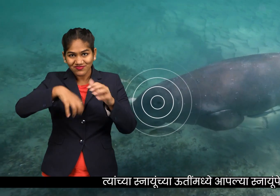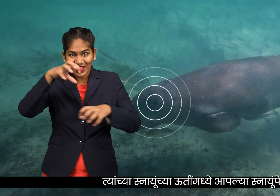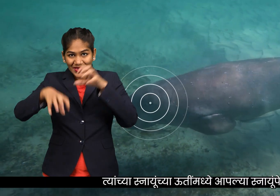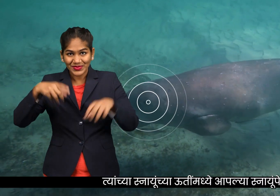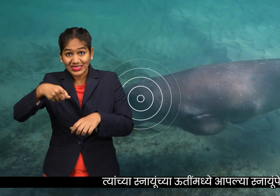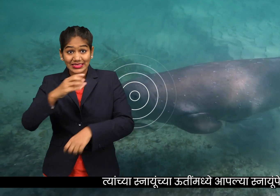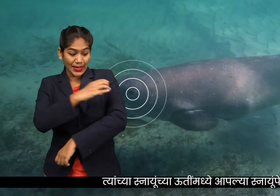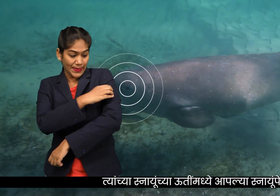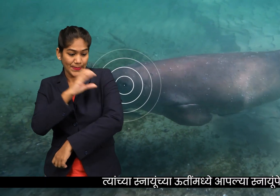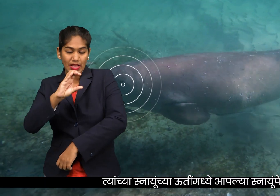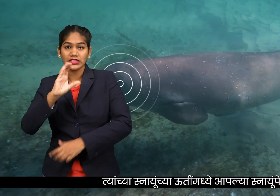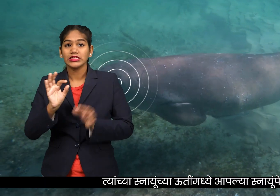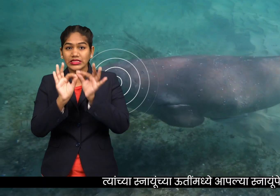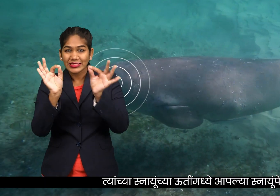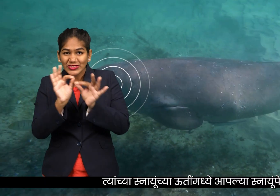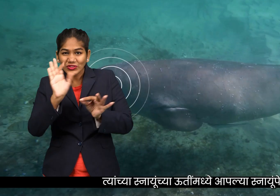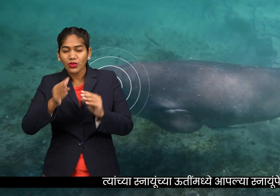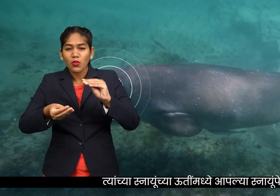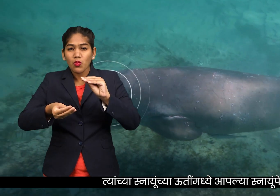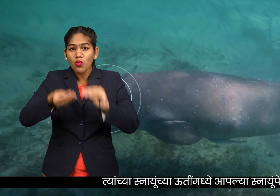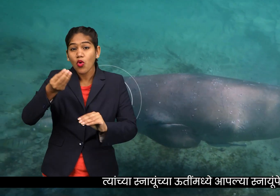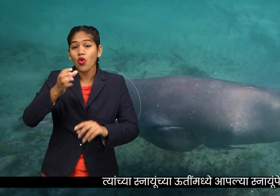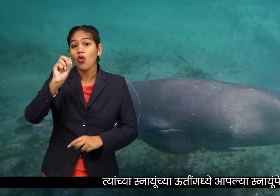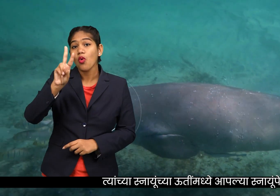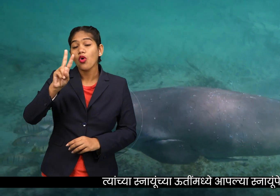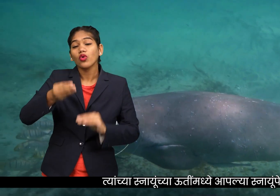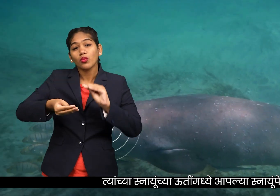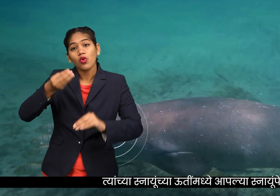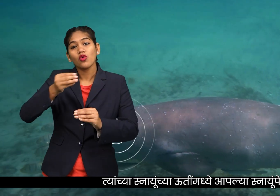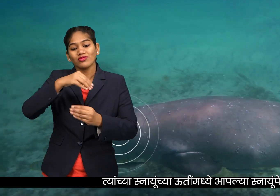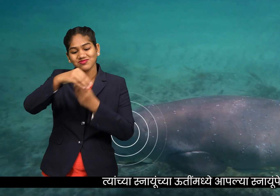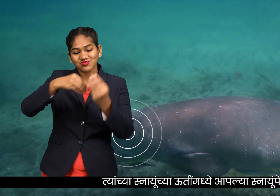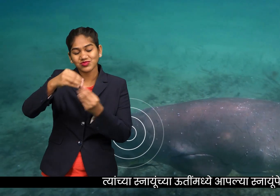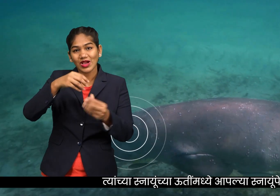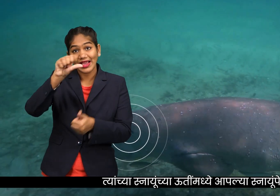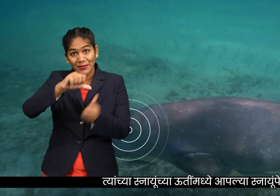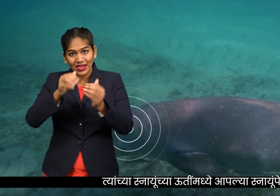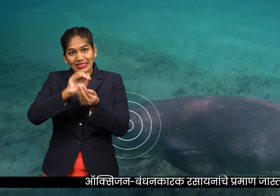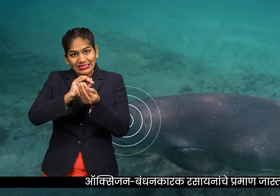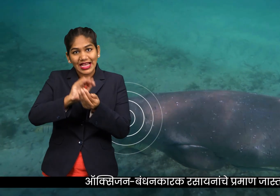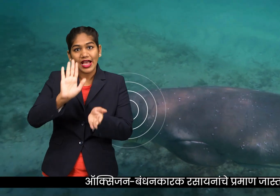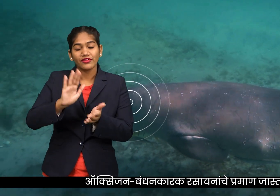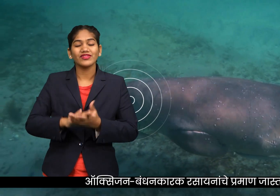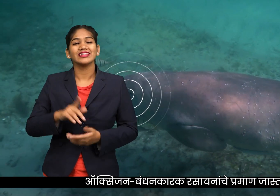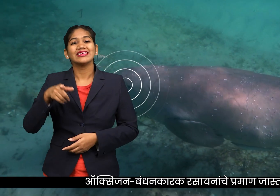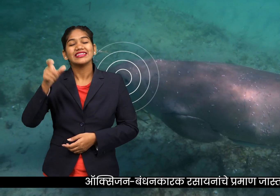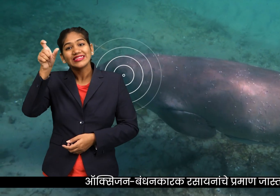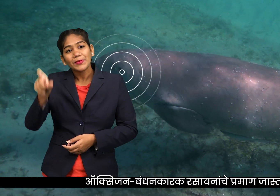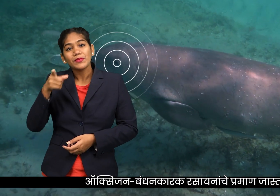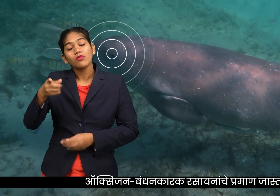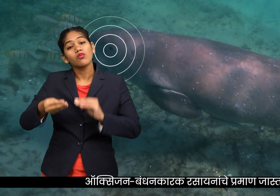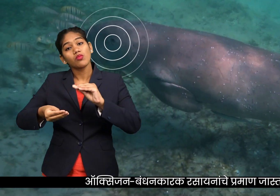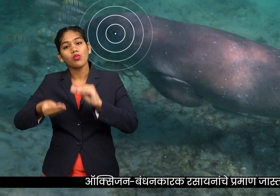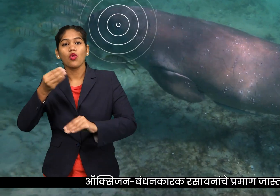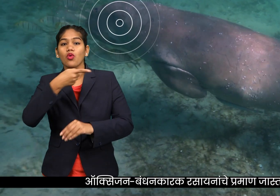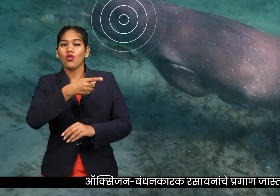त्यांच्या स्नायूंच्या ऊतीमध्ये आपल्या स्नायूंपेक्षा ऑक्सिजन